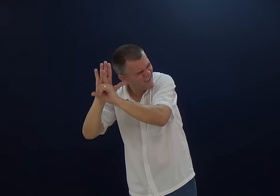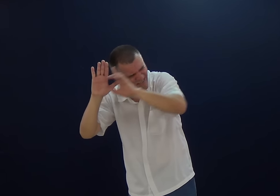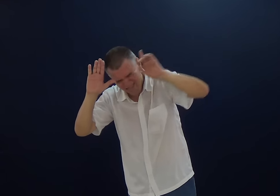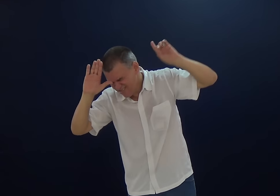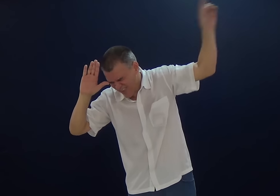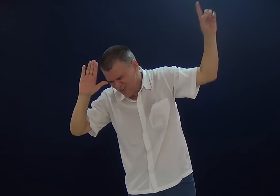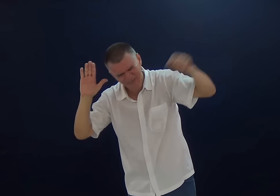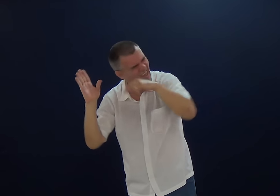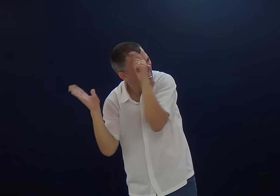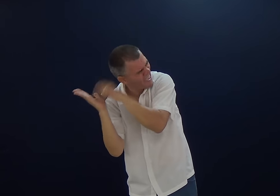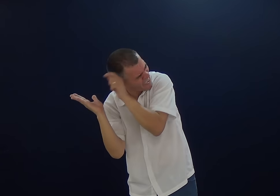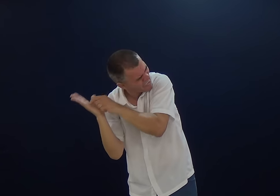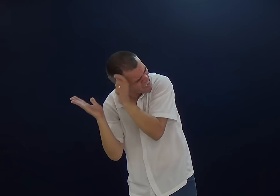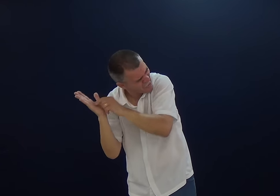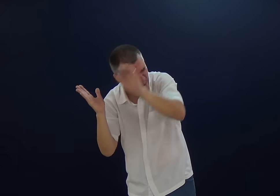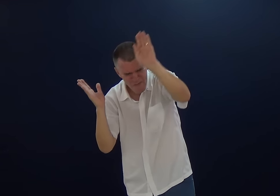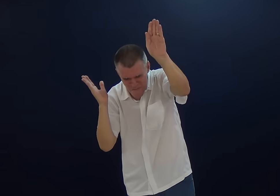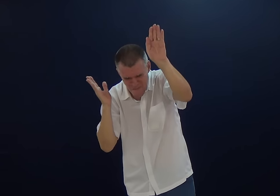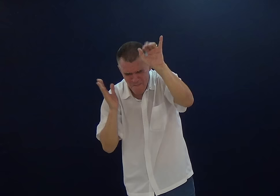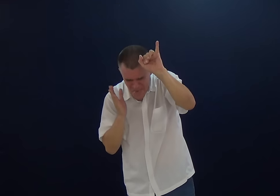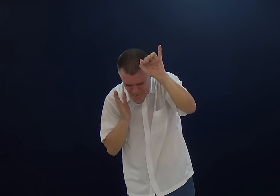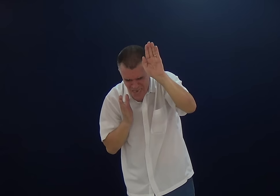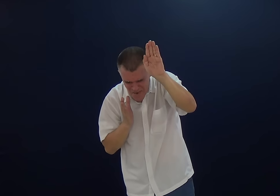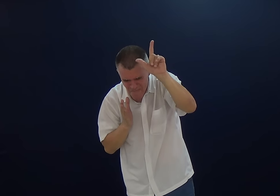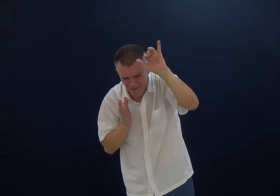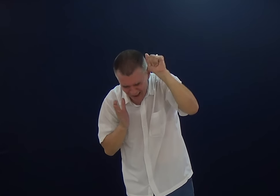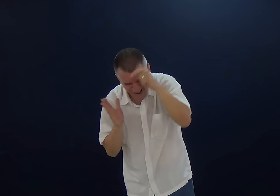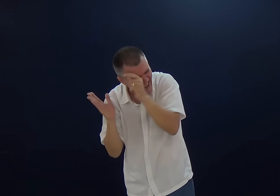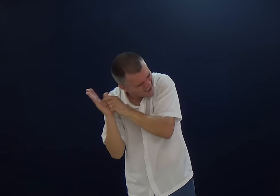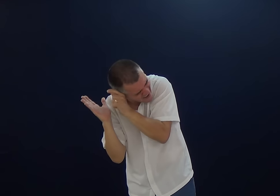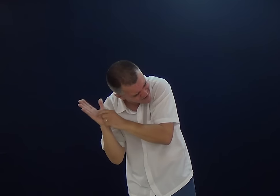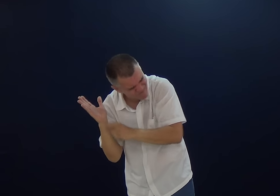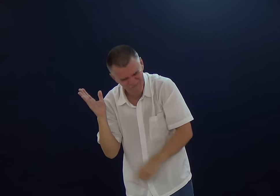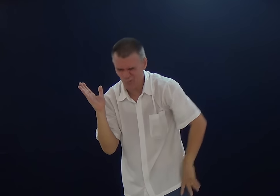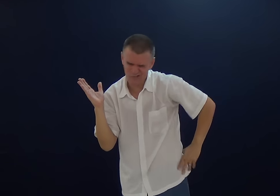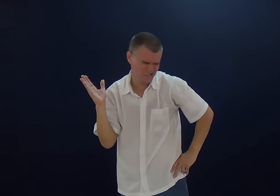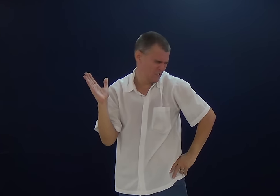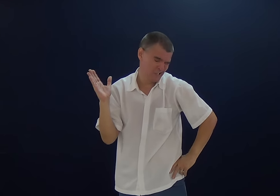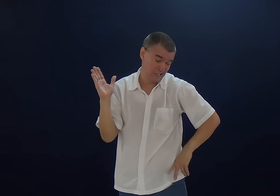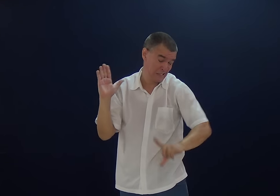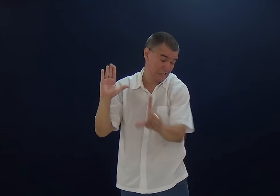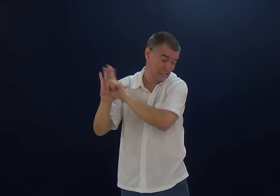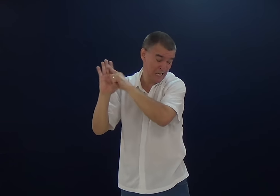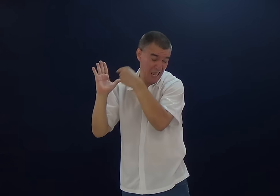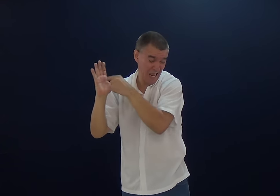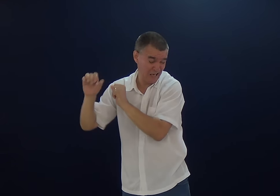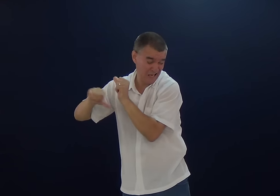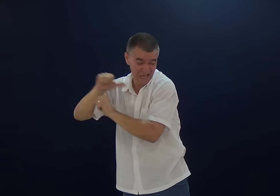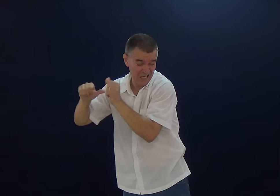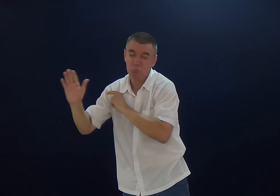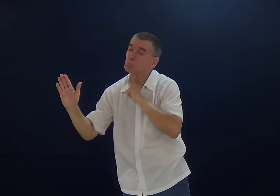a ao ler Deus as tuas instruções as tuas o que você Senhor nos ensina na tua